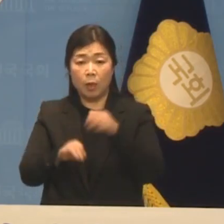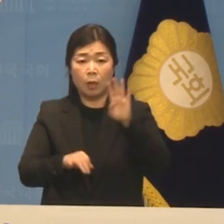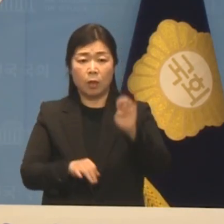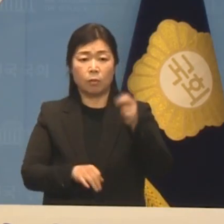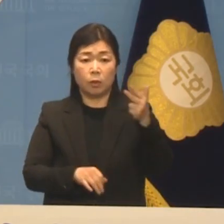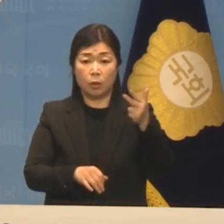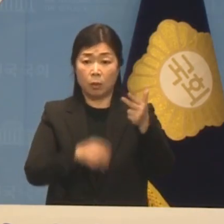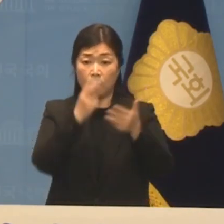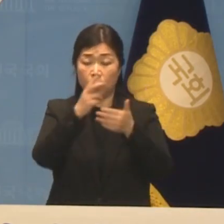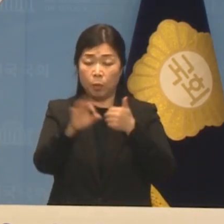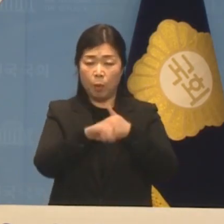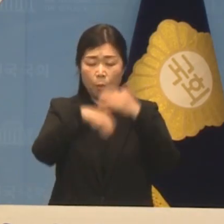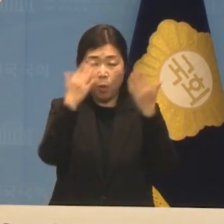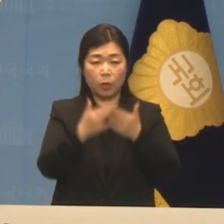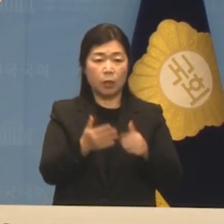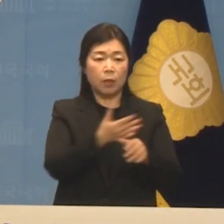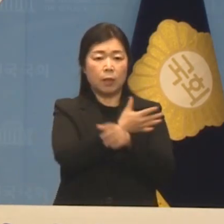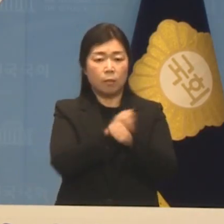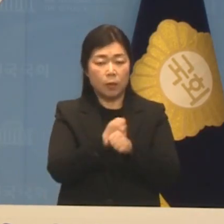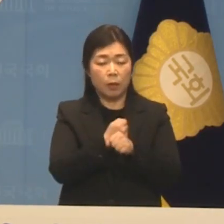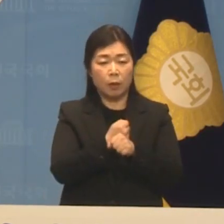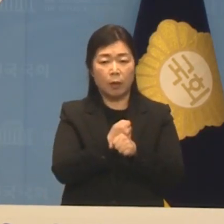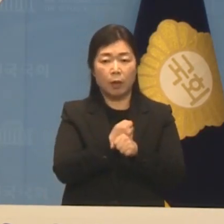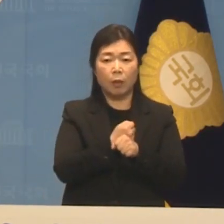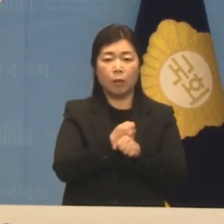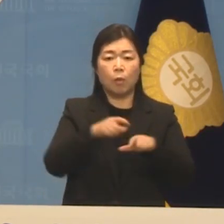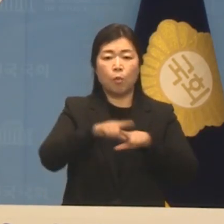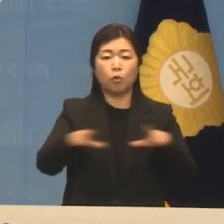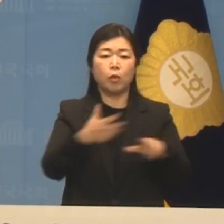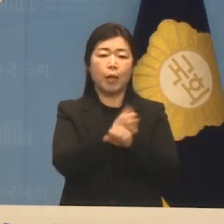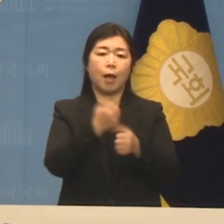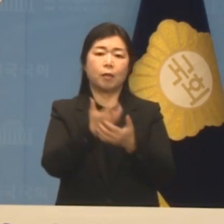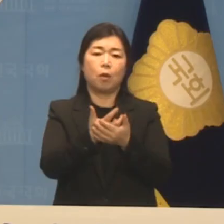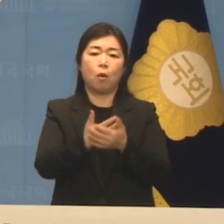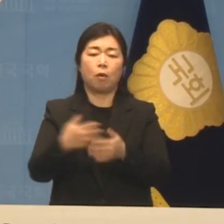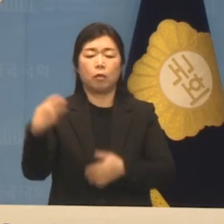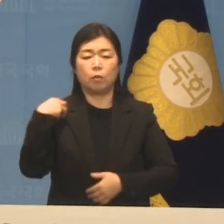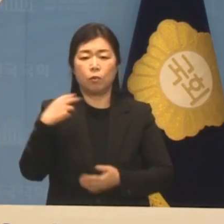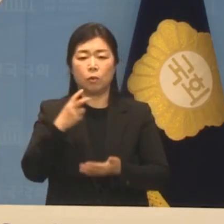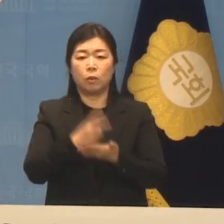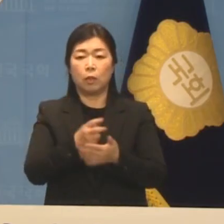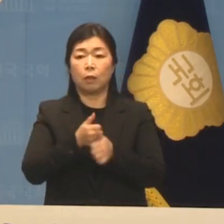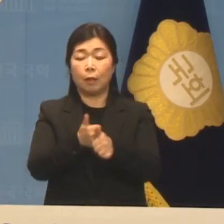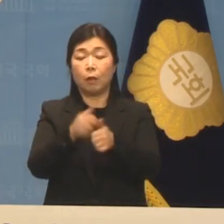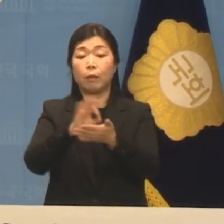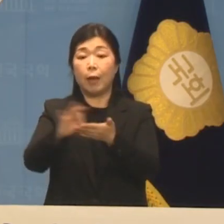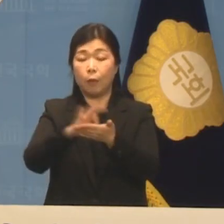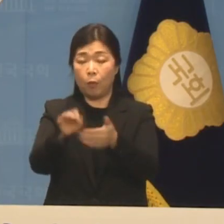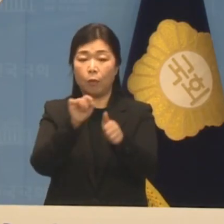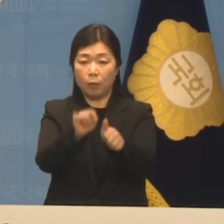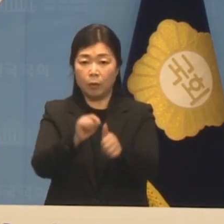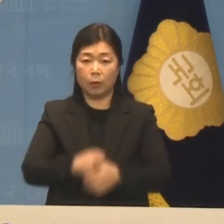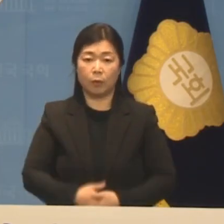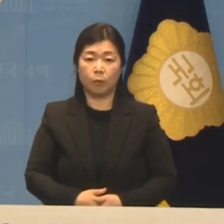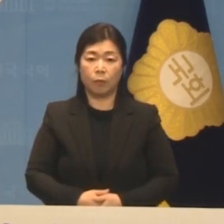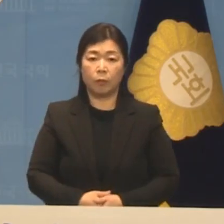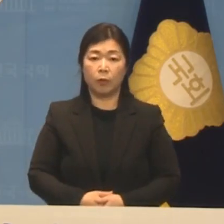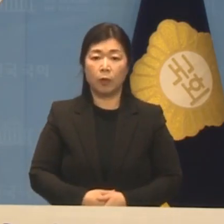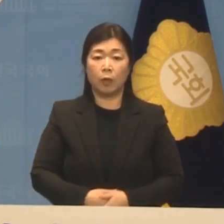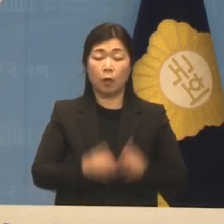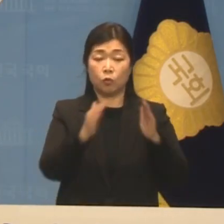모든 임대사업자들은 임대차 표준계약서를 의무적으로 사용해야 합니다. 주택임대차보호법